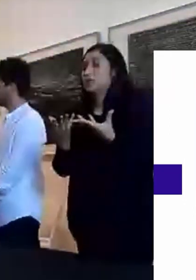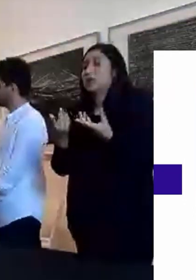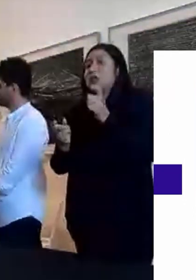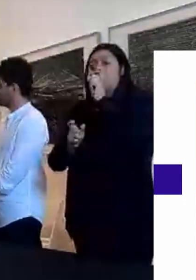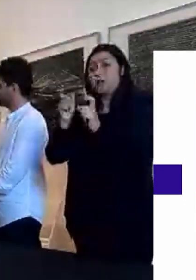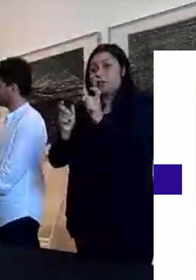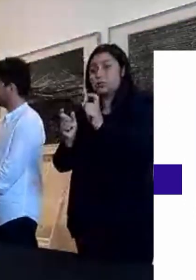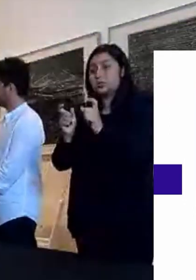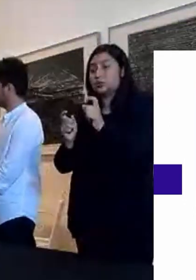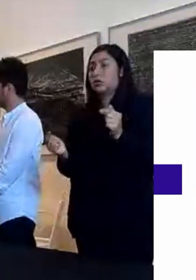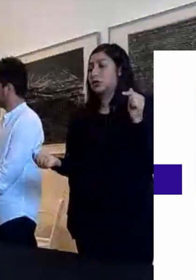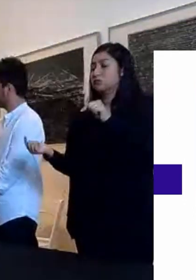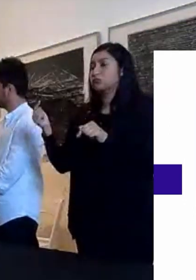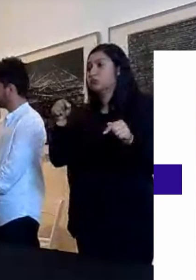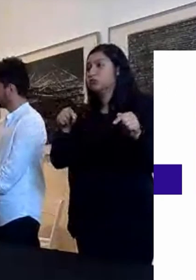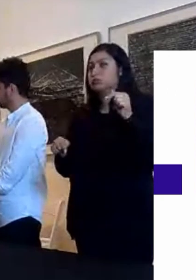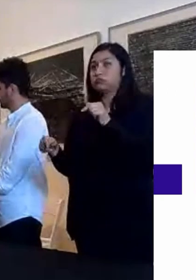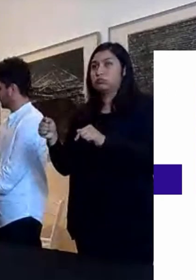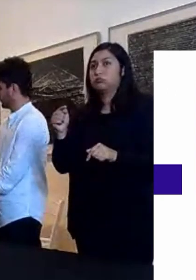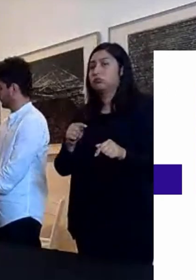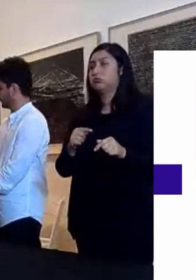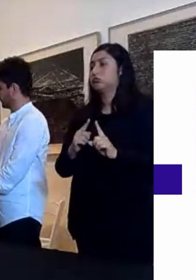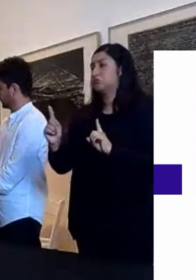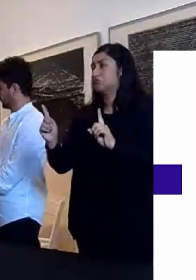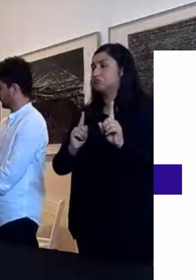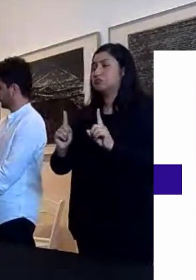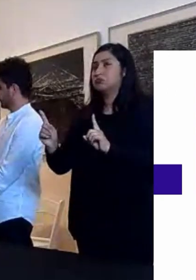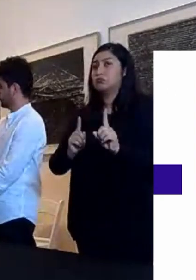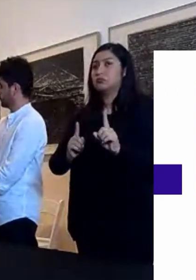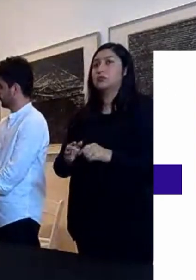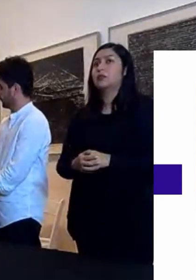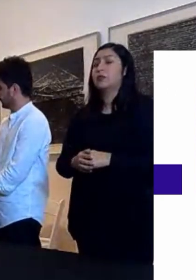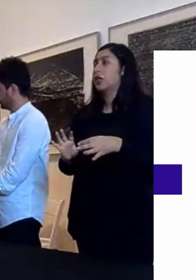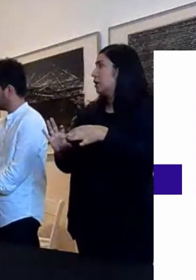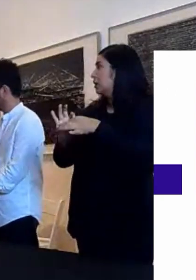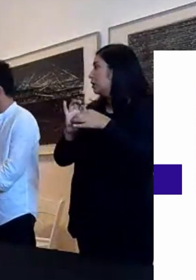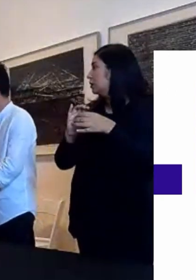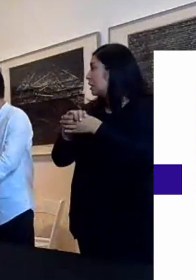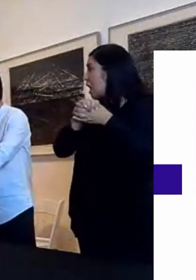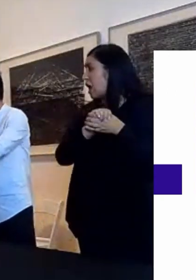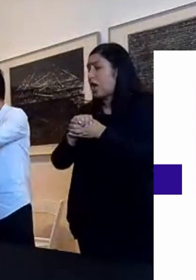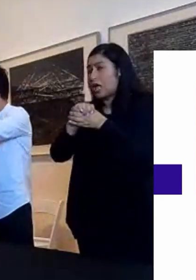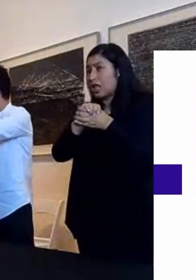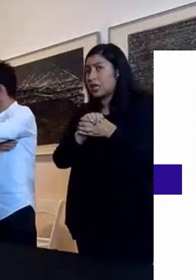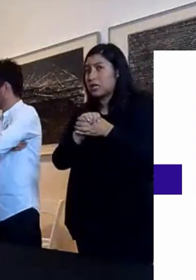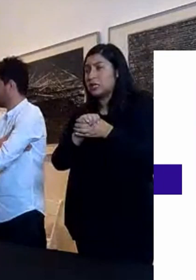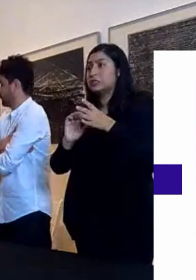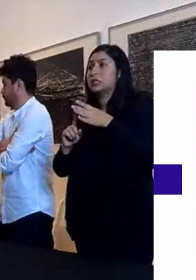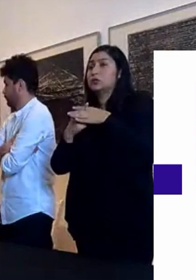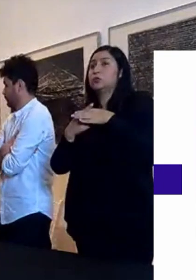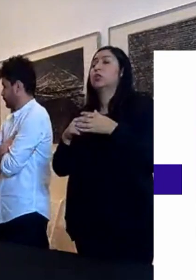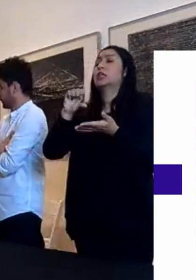que circulan? Entonces, de alguna manera nace, como les digo, esta alianza impulsada por estos espacios, que en este caso es el Centro